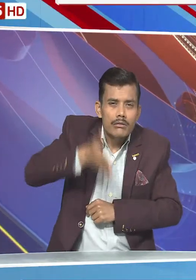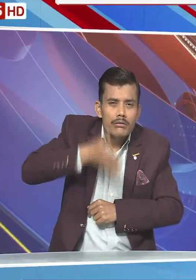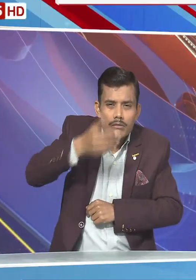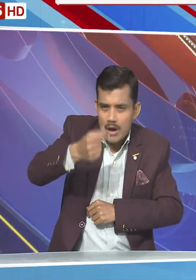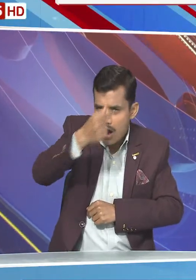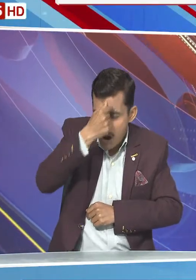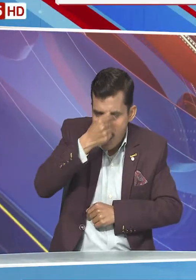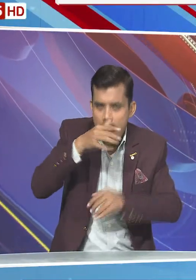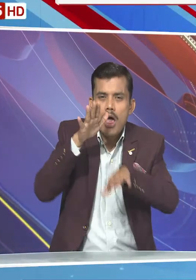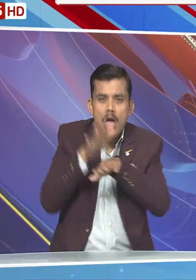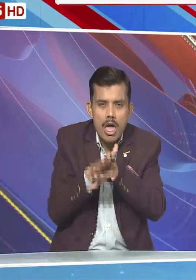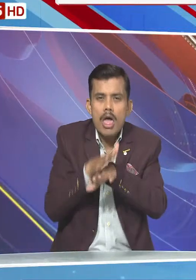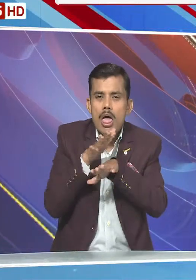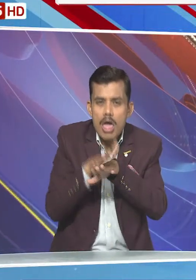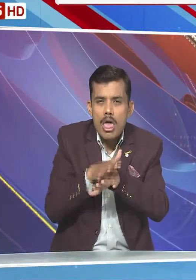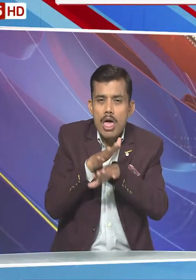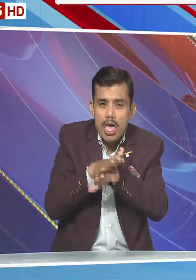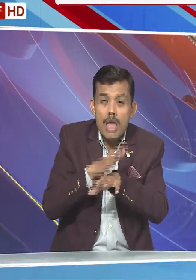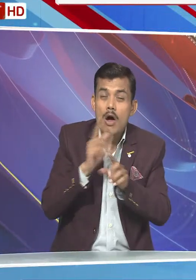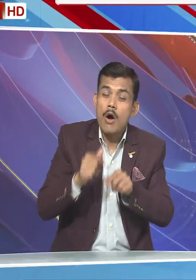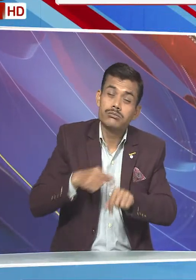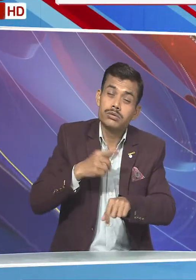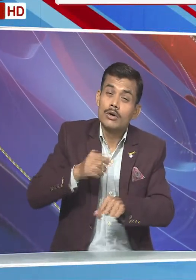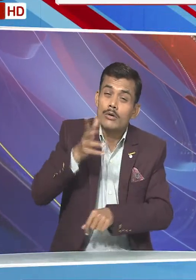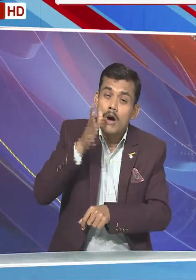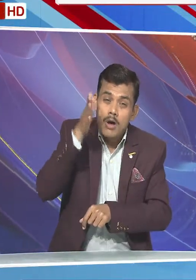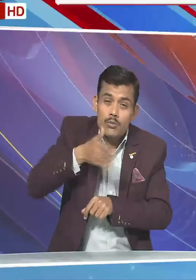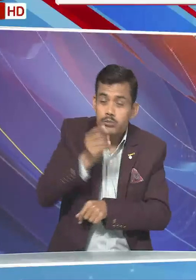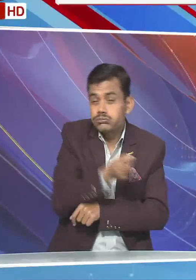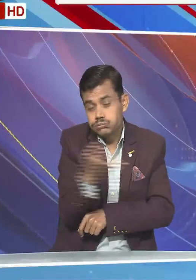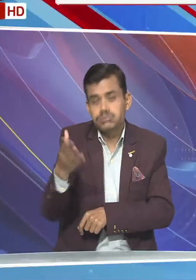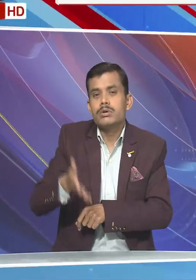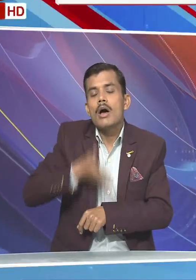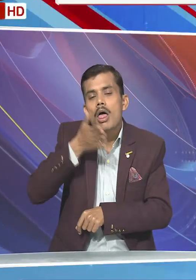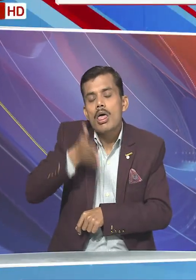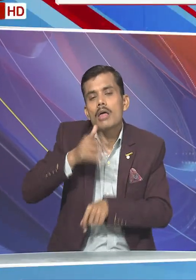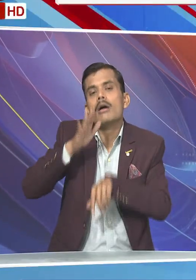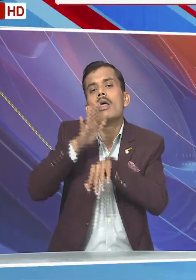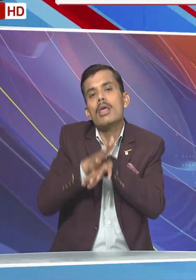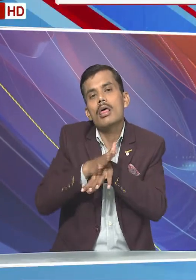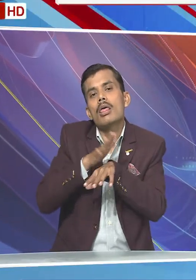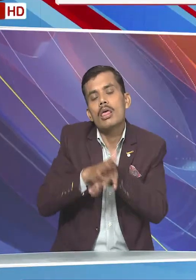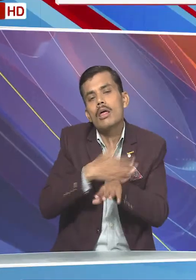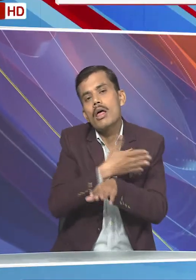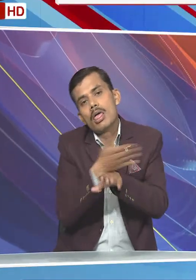प्रभाव पड़ा है। कई रेलगाड़ियां देरी से चल रही हैं।